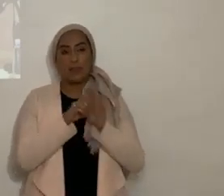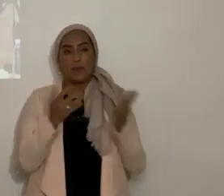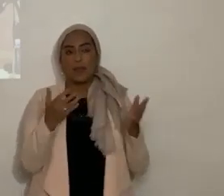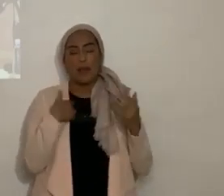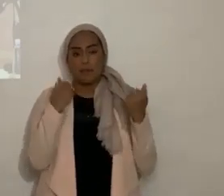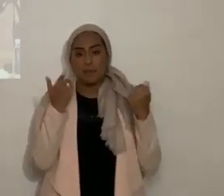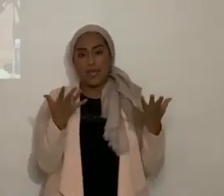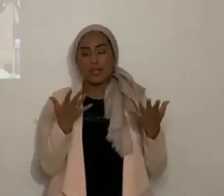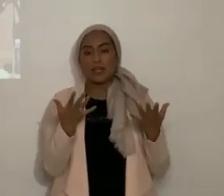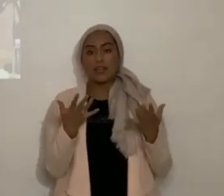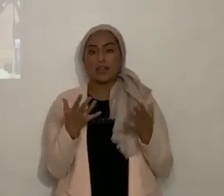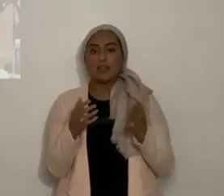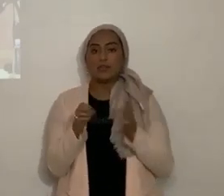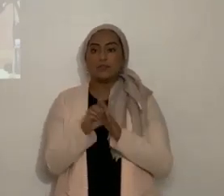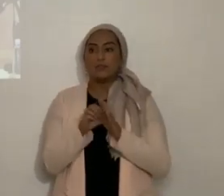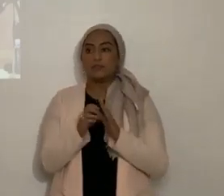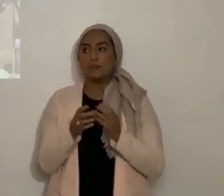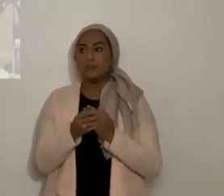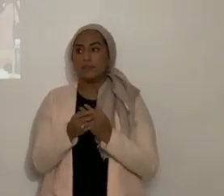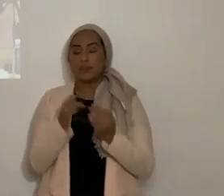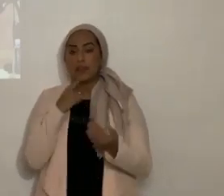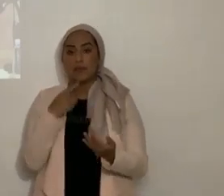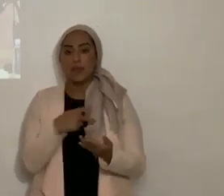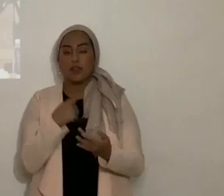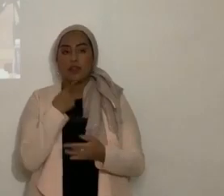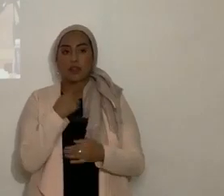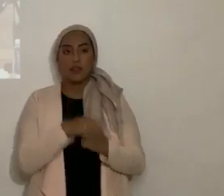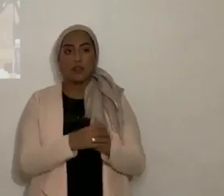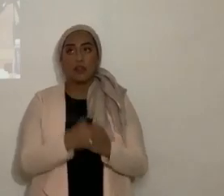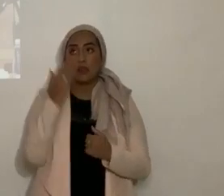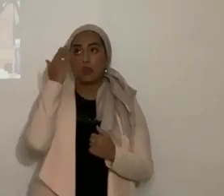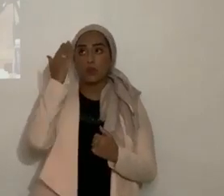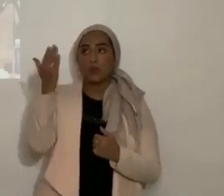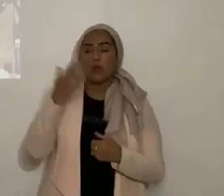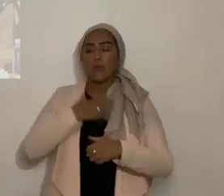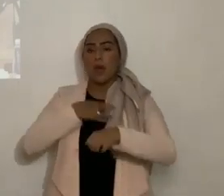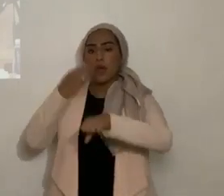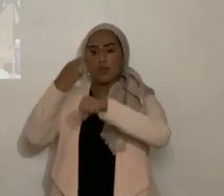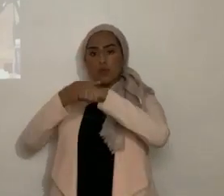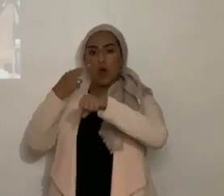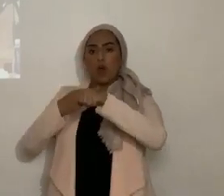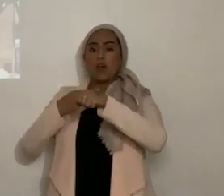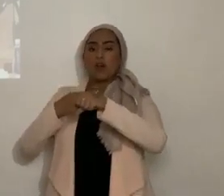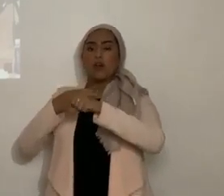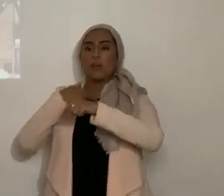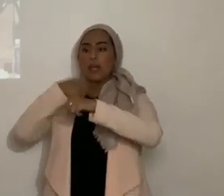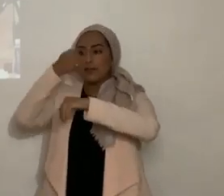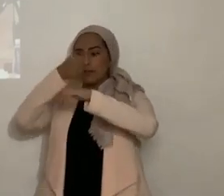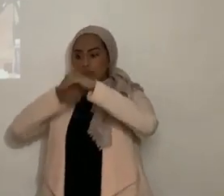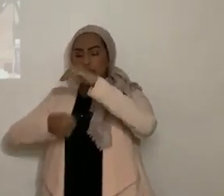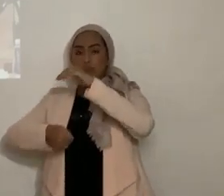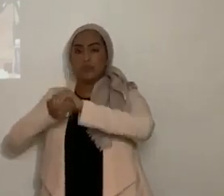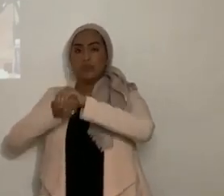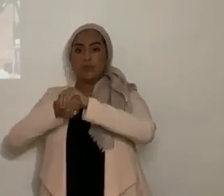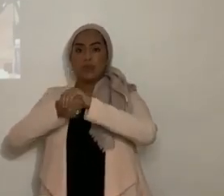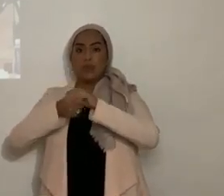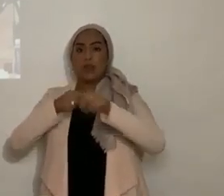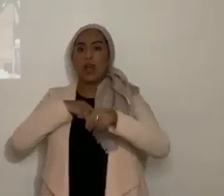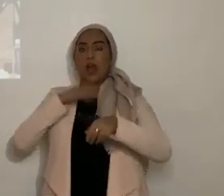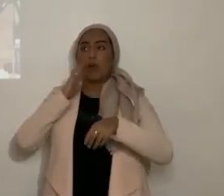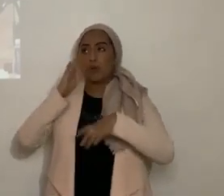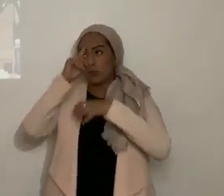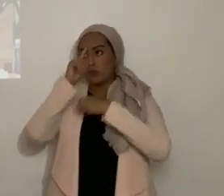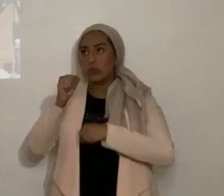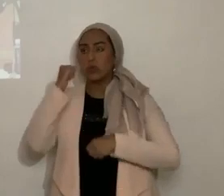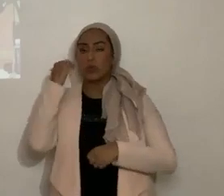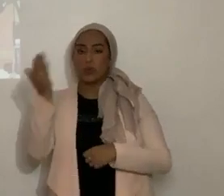hay muchas, pero podemos decir, dice en el libro de los Salmos, tú eres mi roca fuerte, mi escondedero, mi refugio, en ti